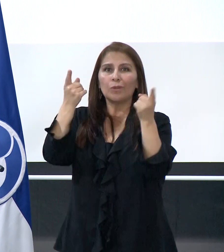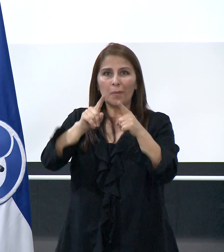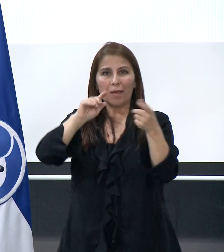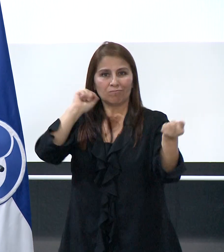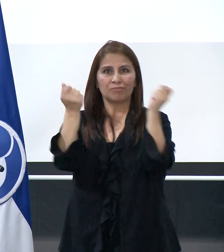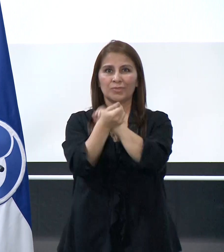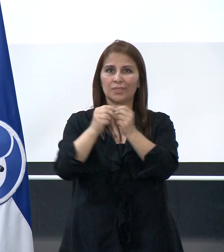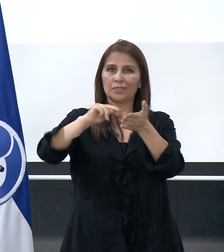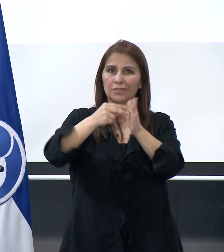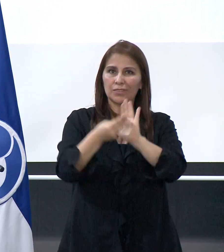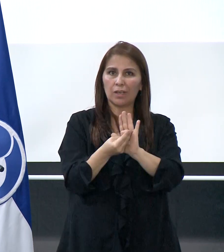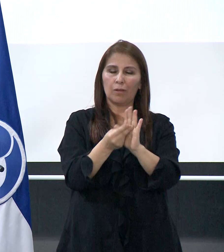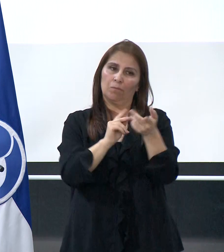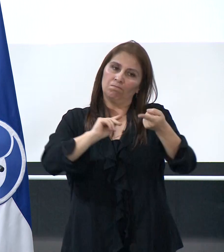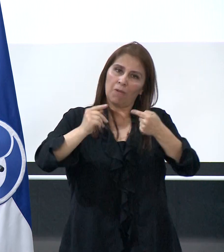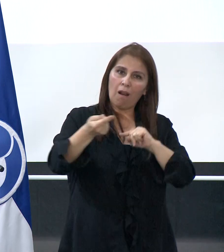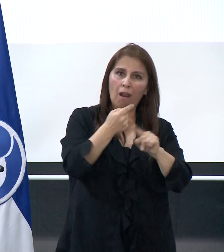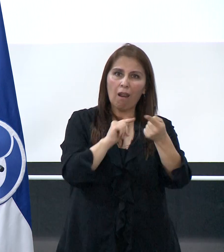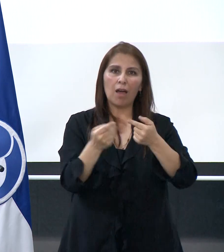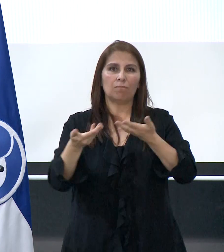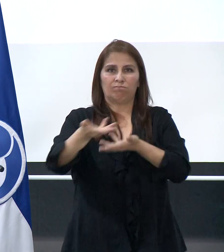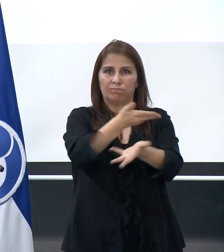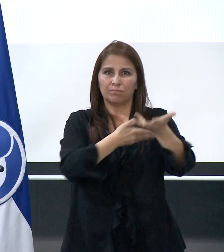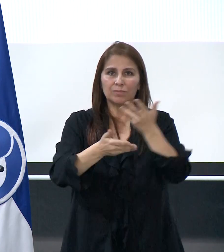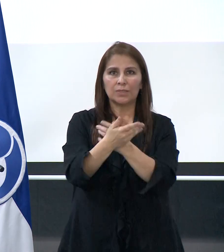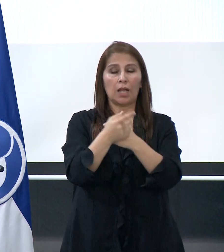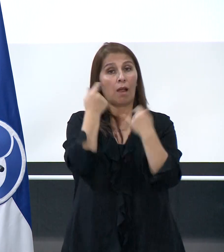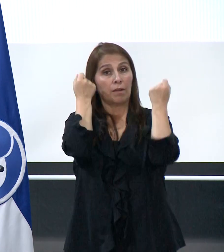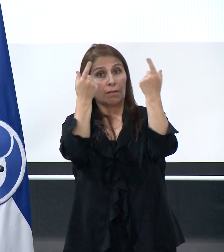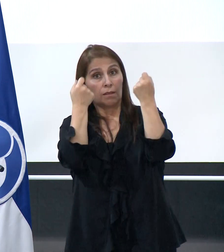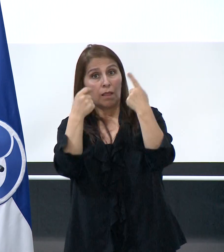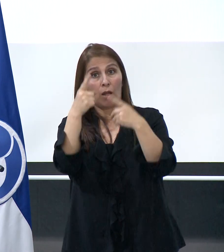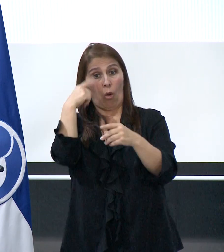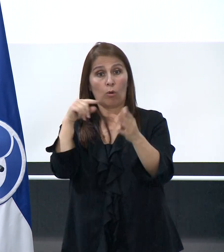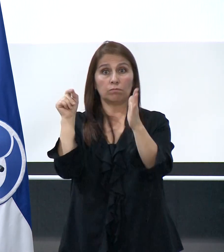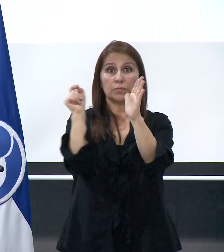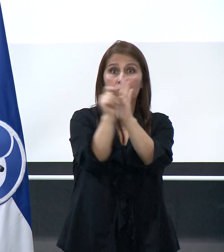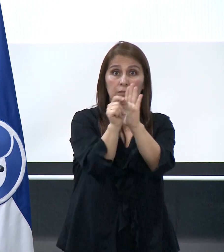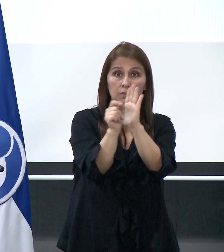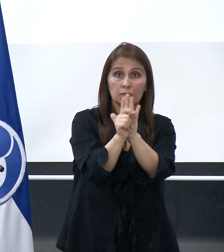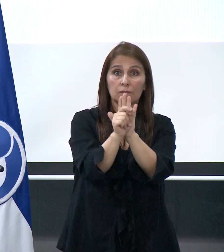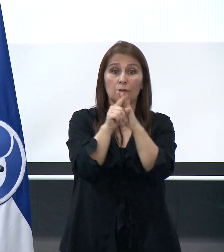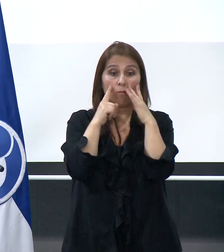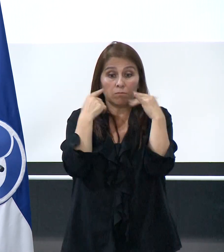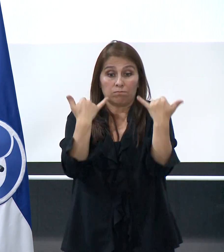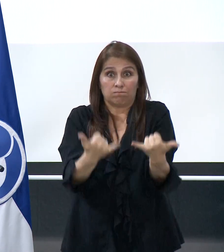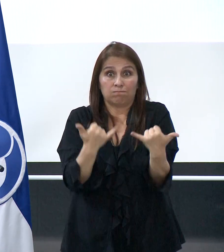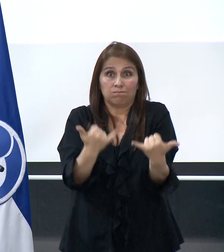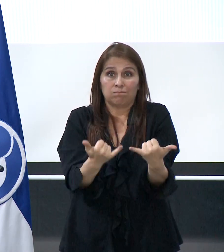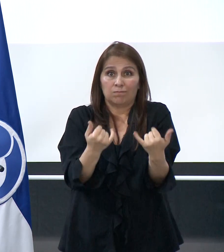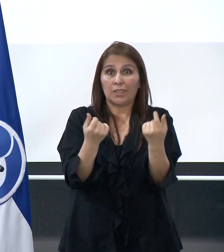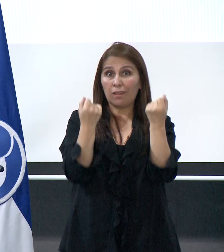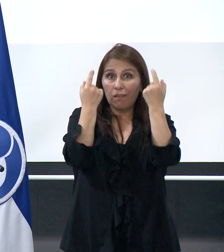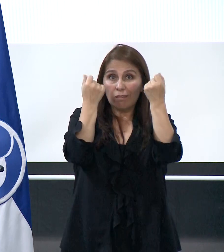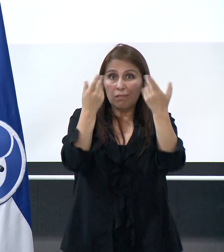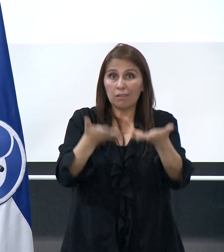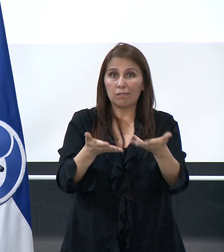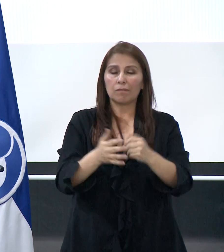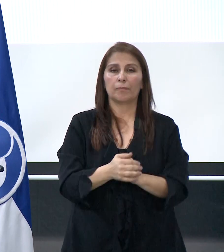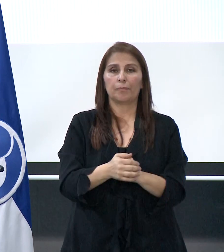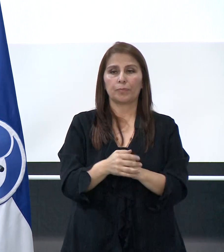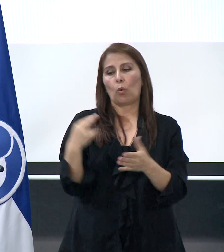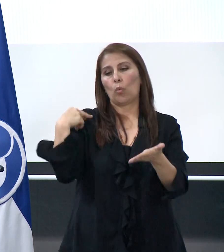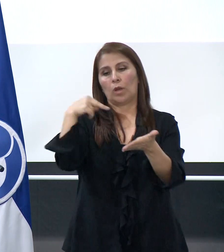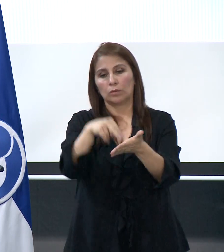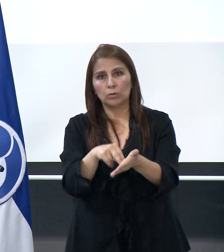discutir con él entenderlo criticarlo aprender de él actualizarlo en este caso un autor sus